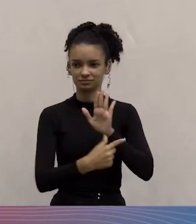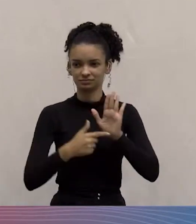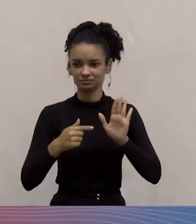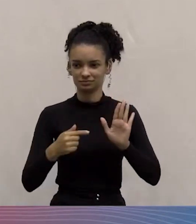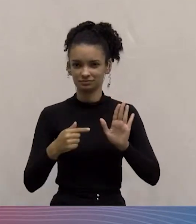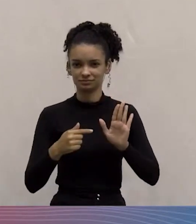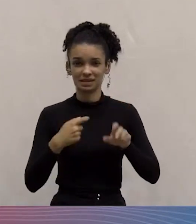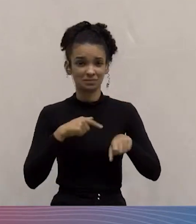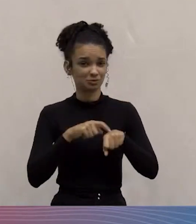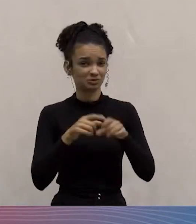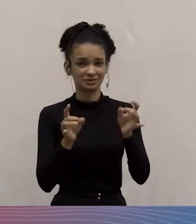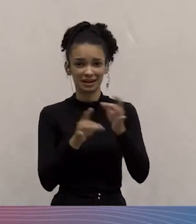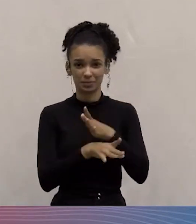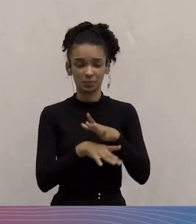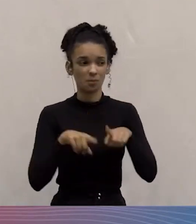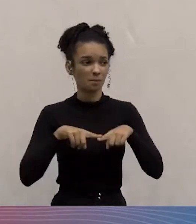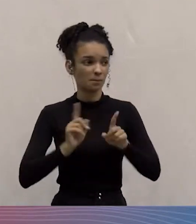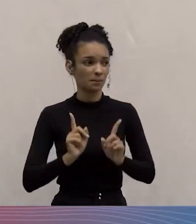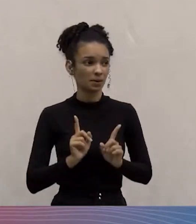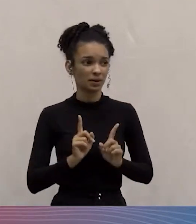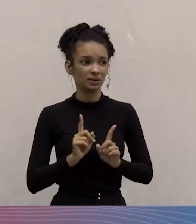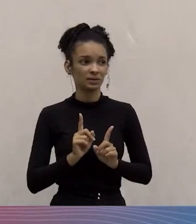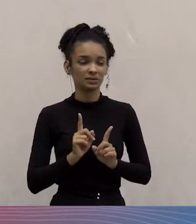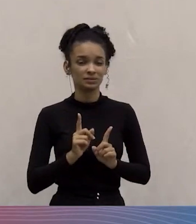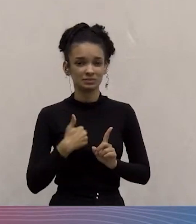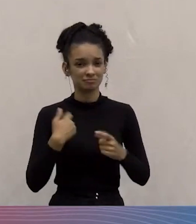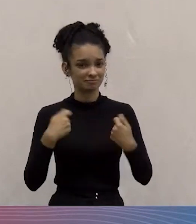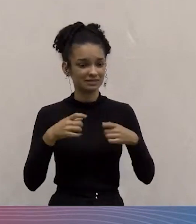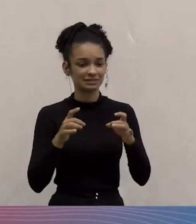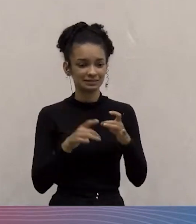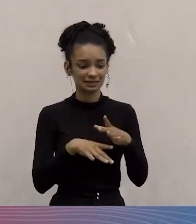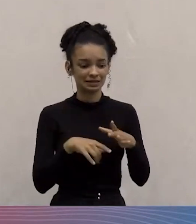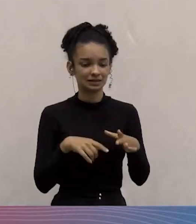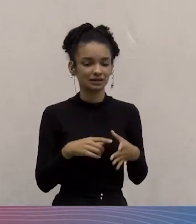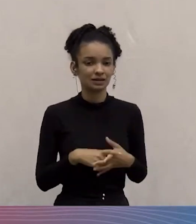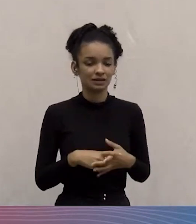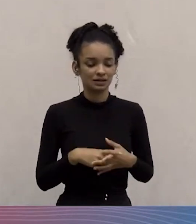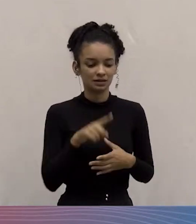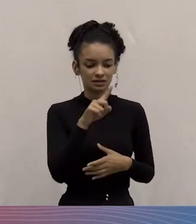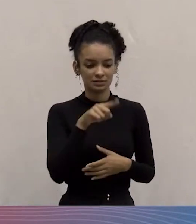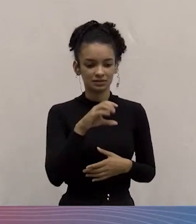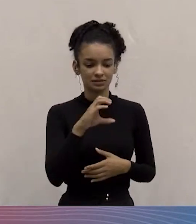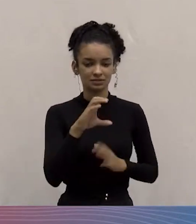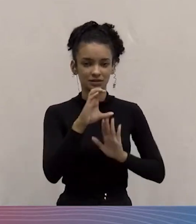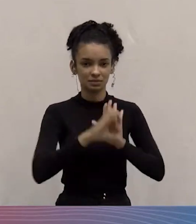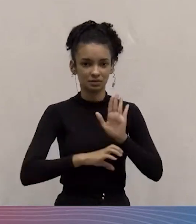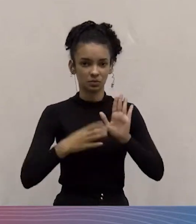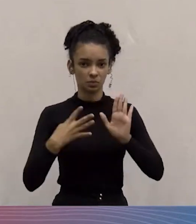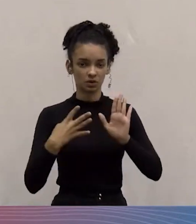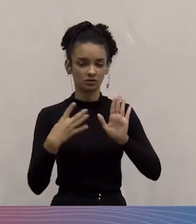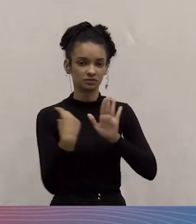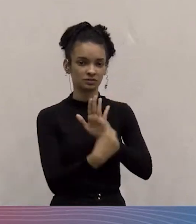tempo na verdade já acabou, mas preciso terminar aqui. Zacarias 4, 7.